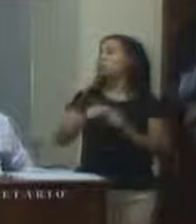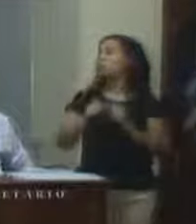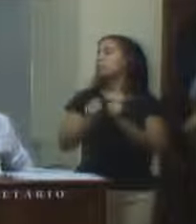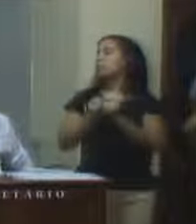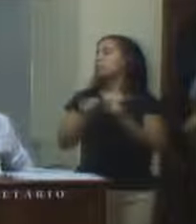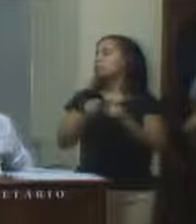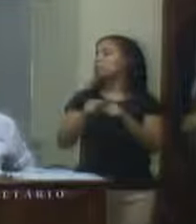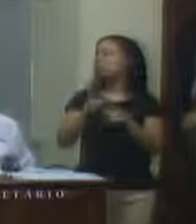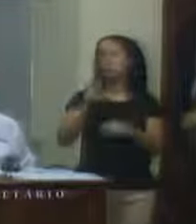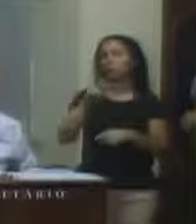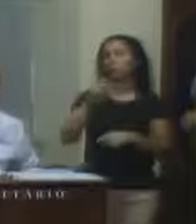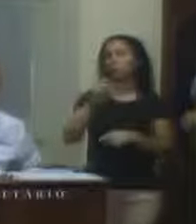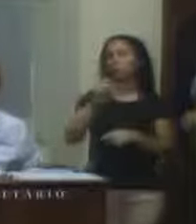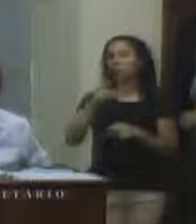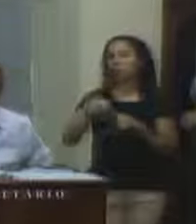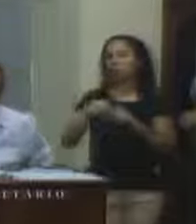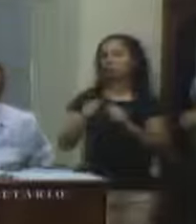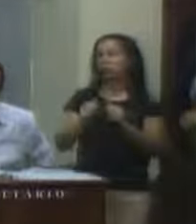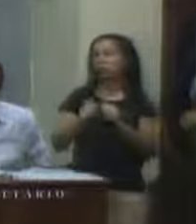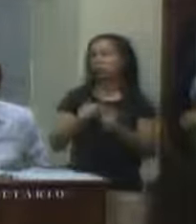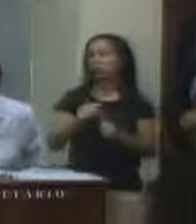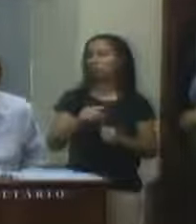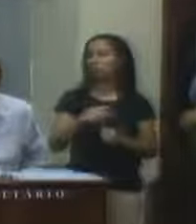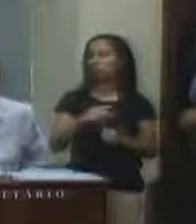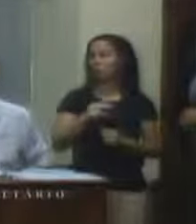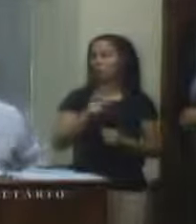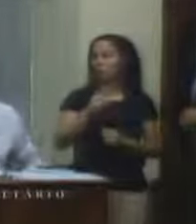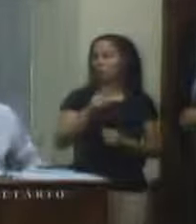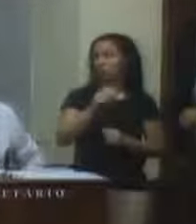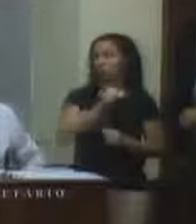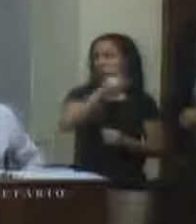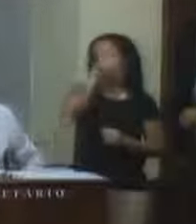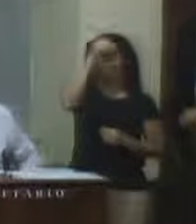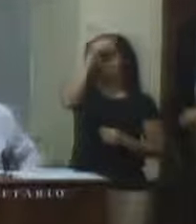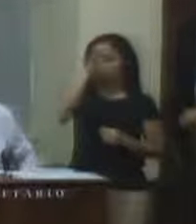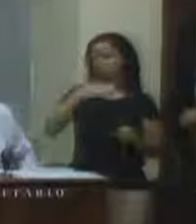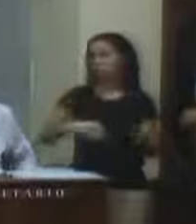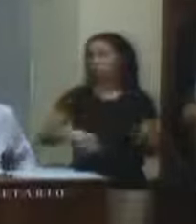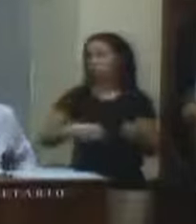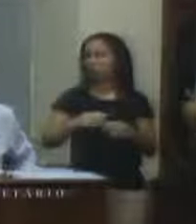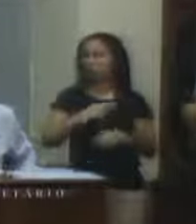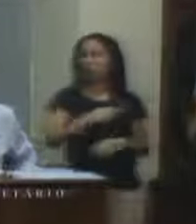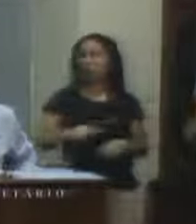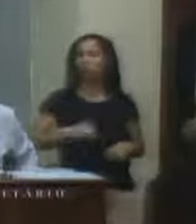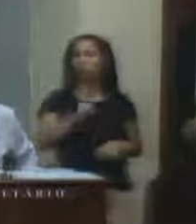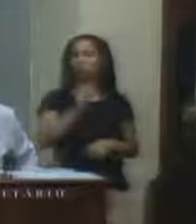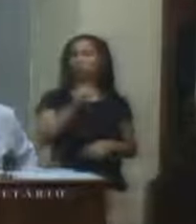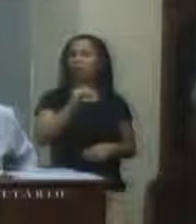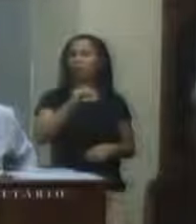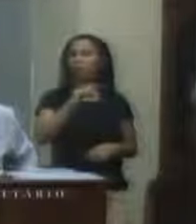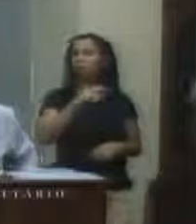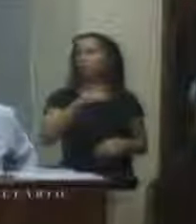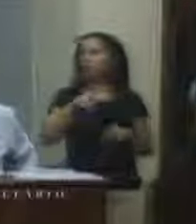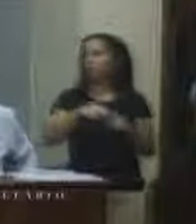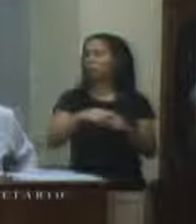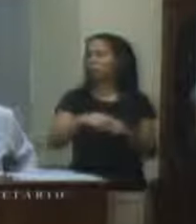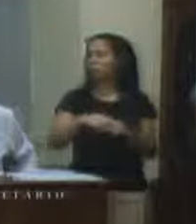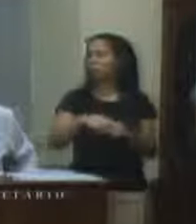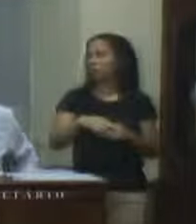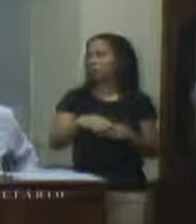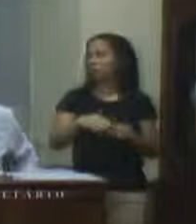postura, senhor Vitor Emanuel Couto, presidente, subprefeito de Conservatório, presidente da Acretur, Mauro Contrucci.